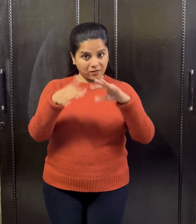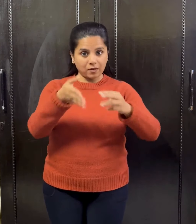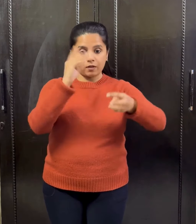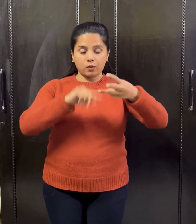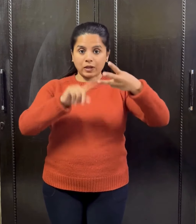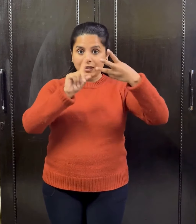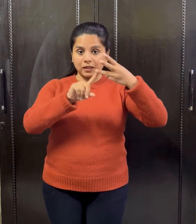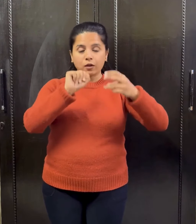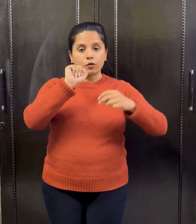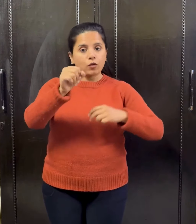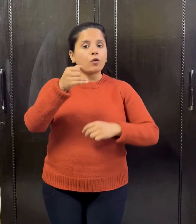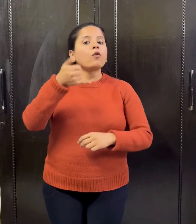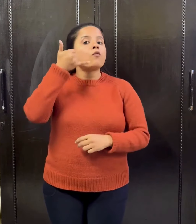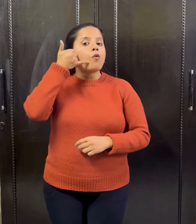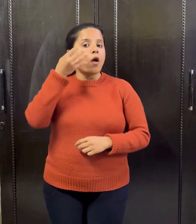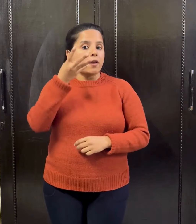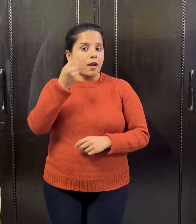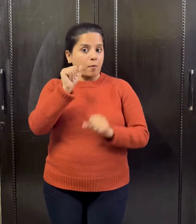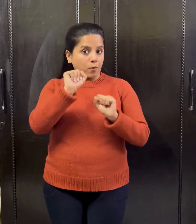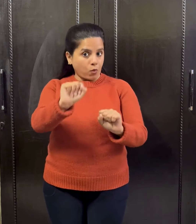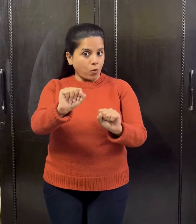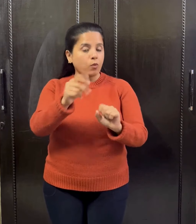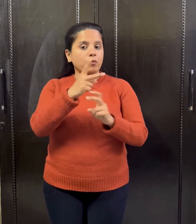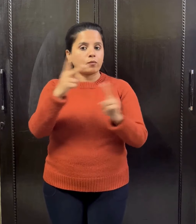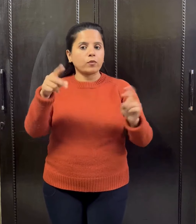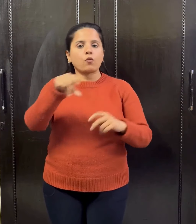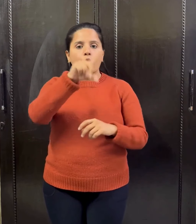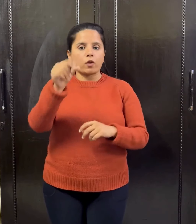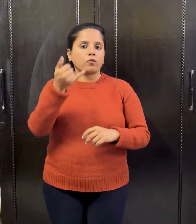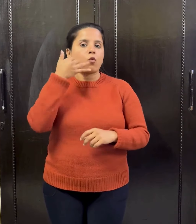टेलीफोनिक इंटरव्यू के लिए अपना व्हाट्सएप नंबर मेंशन करें।